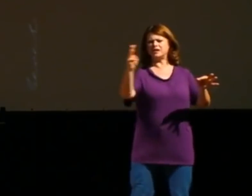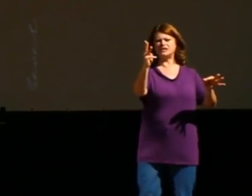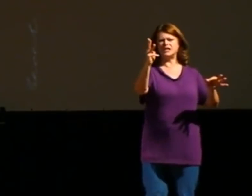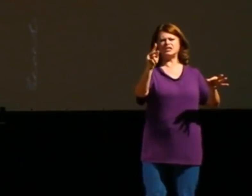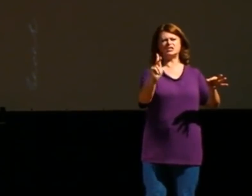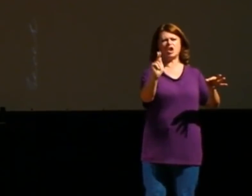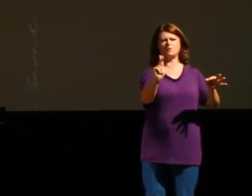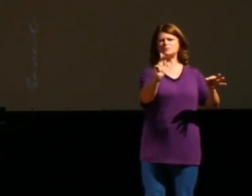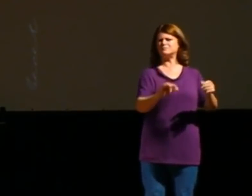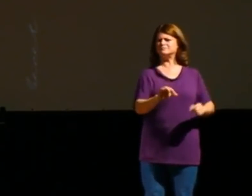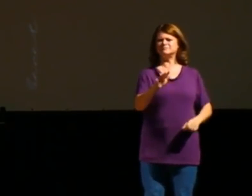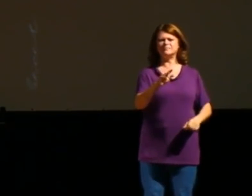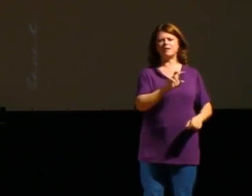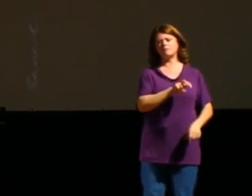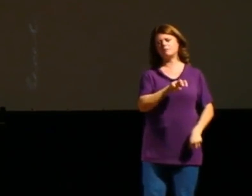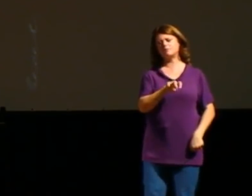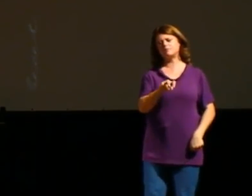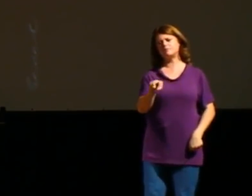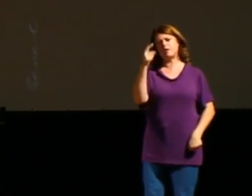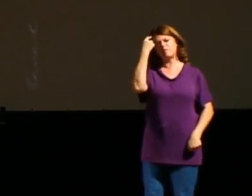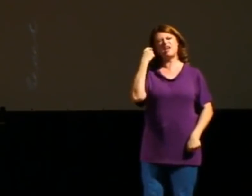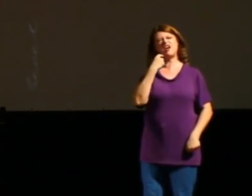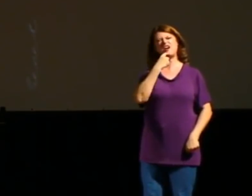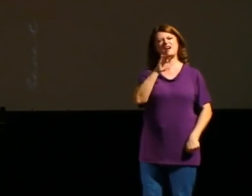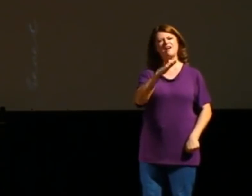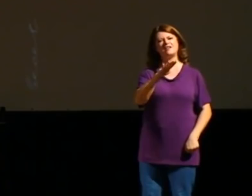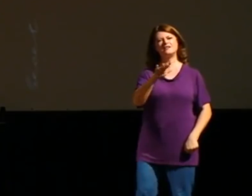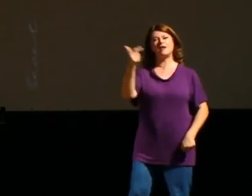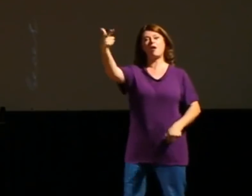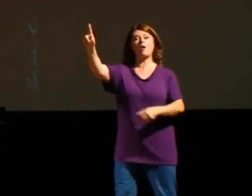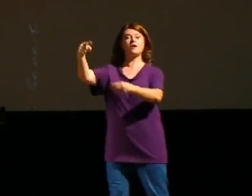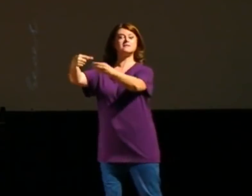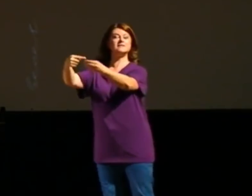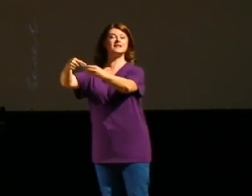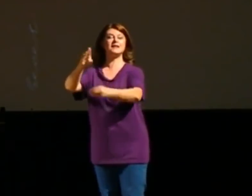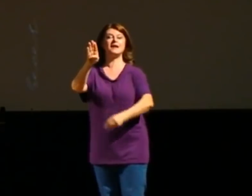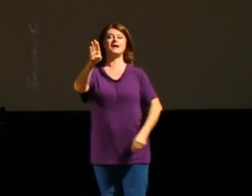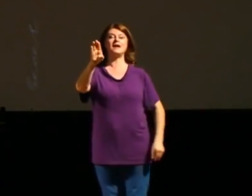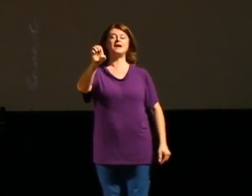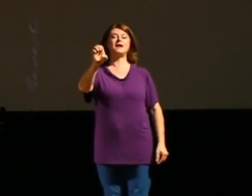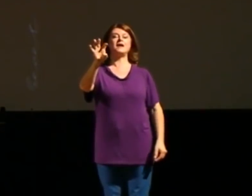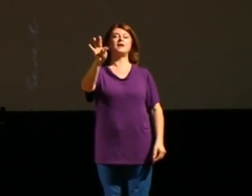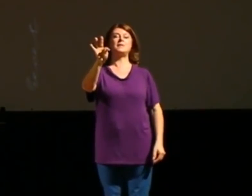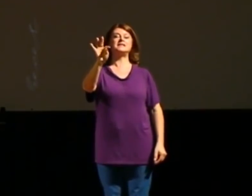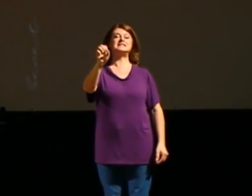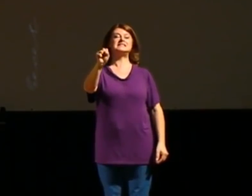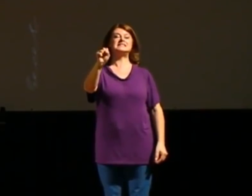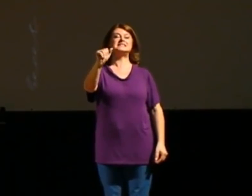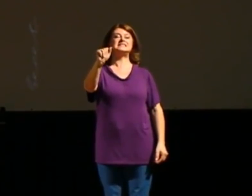uma meia hora, uns 20 minutos de caminhada até Betsaida. Betsaida significa casa